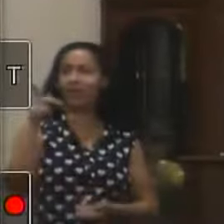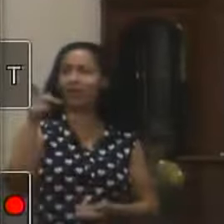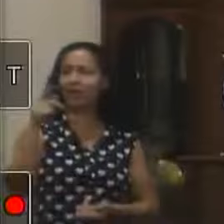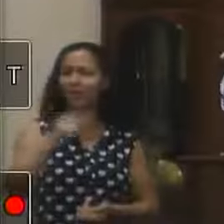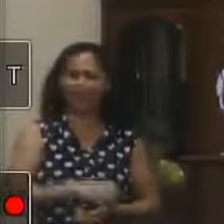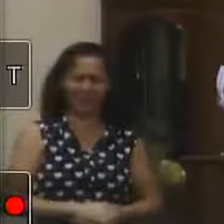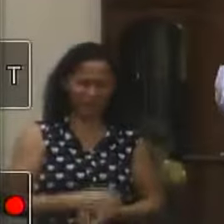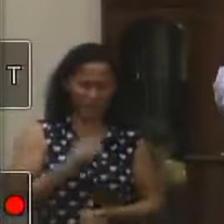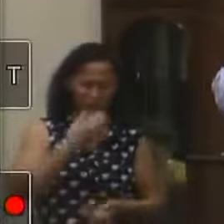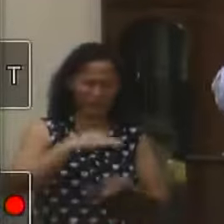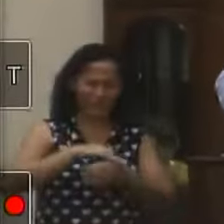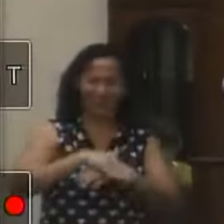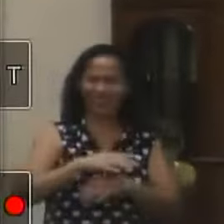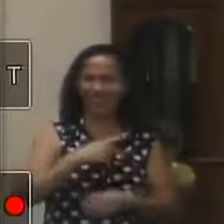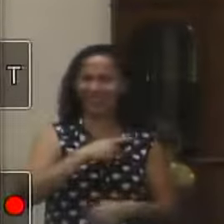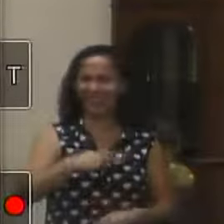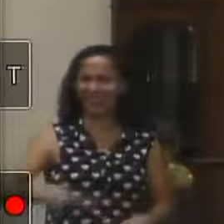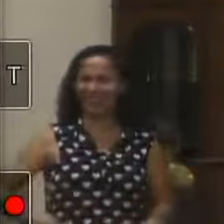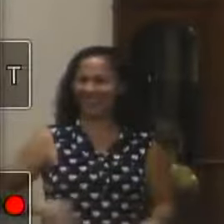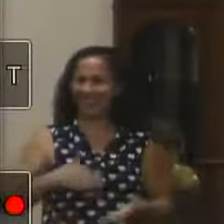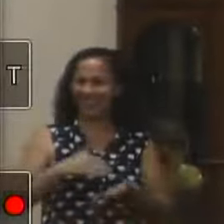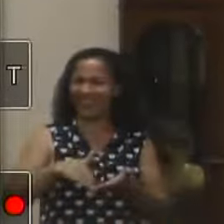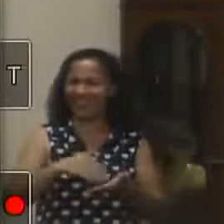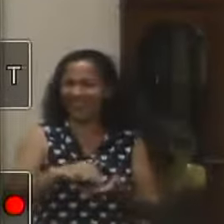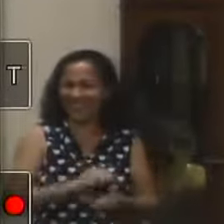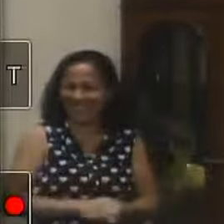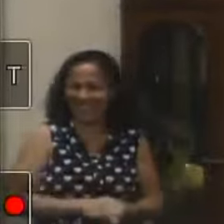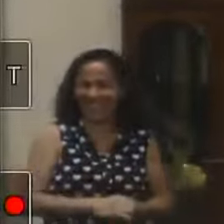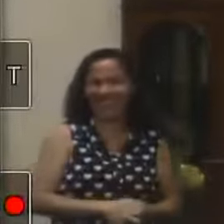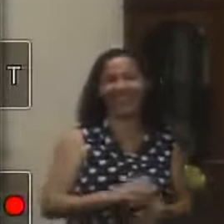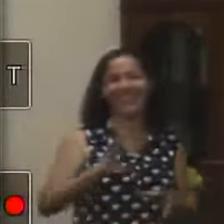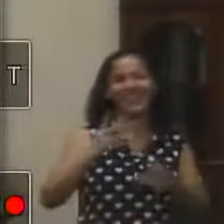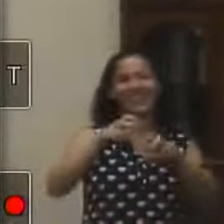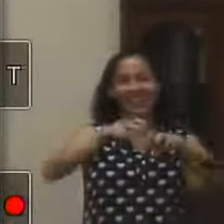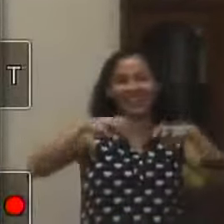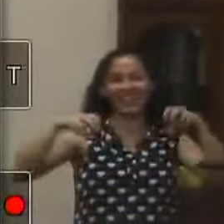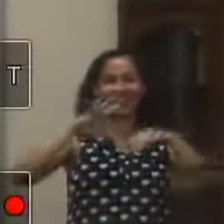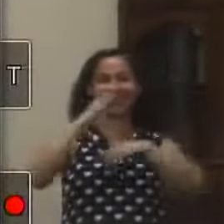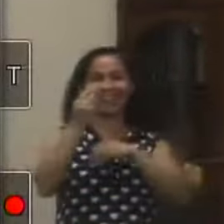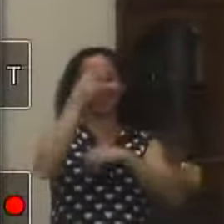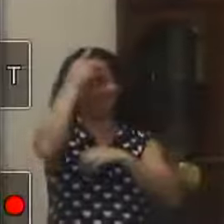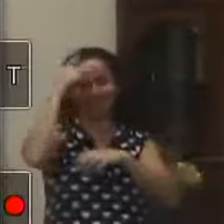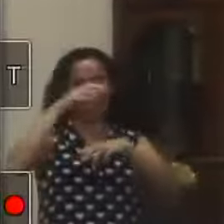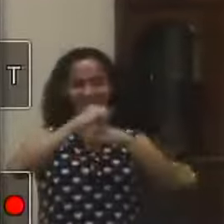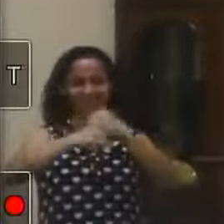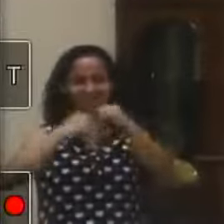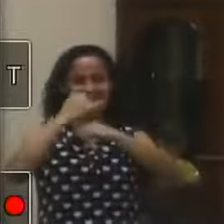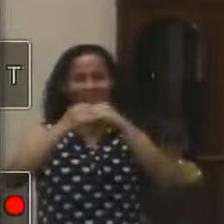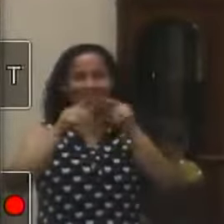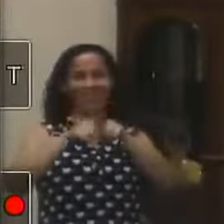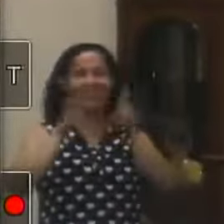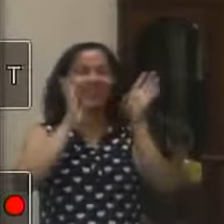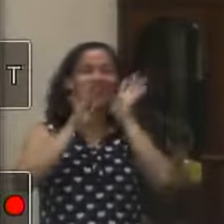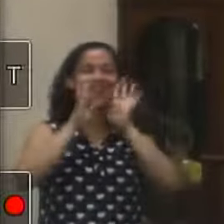Boa noite, mesa, boa noite, vereadores, boa noite, assistência, quem nos acompanha em casa pela internet.